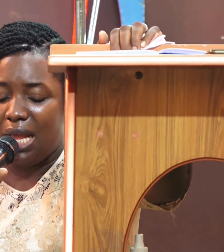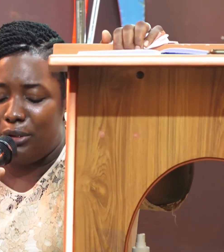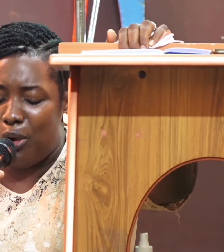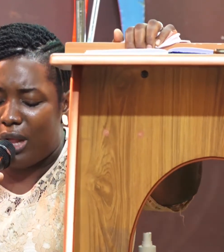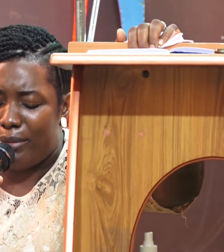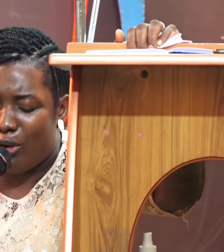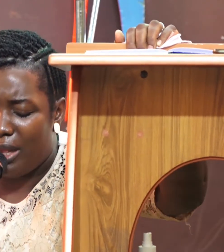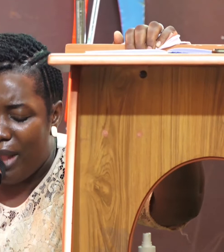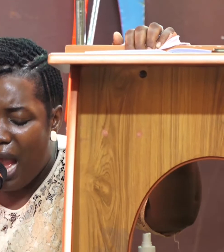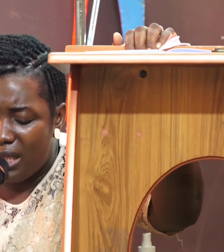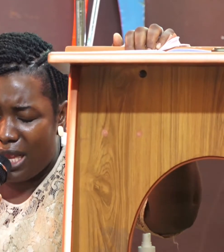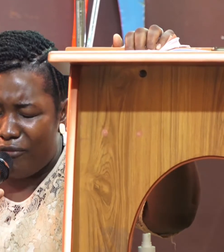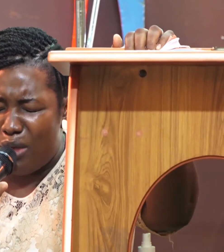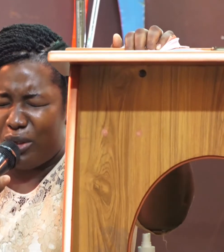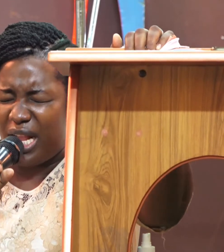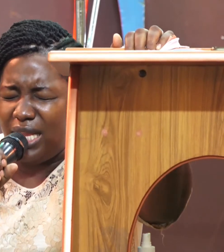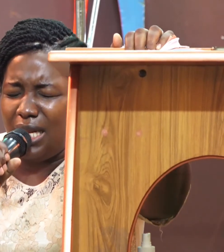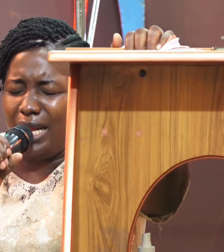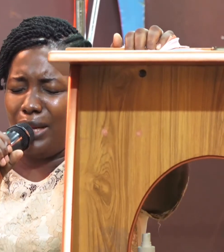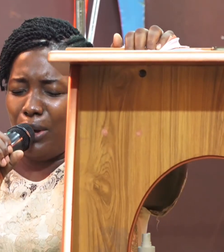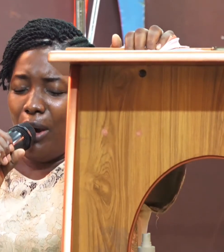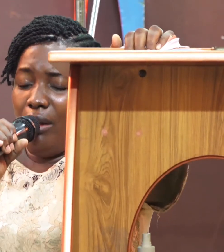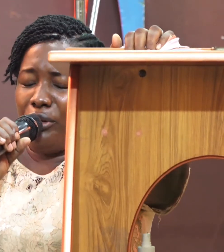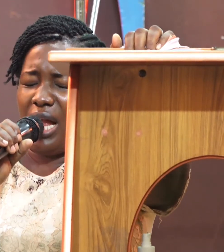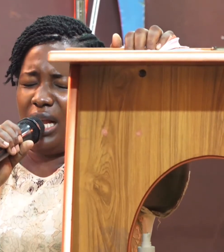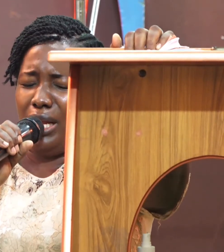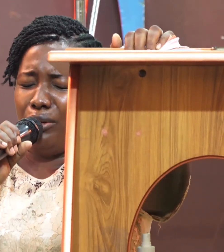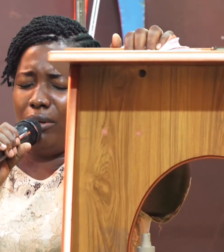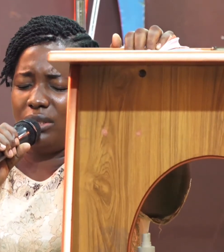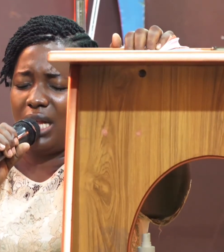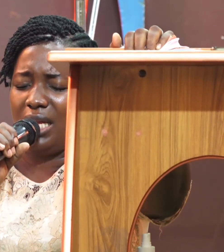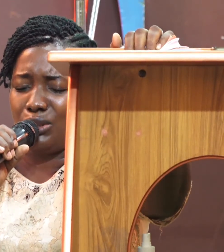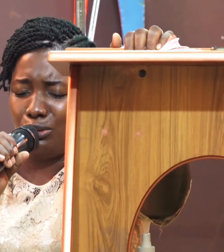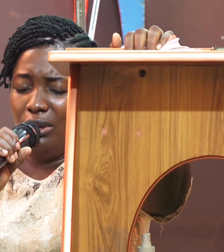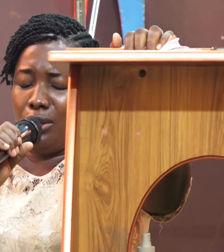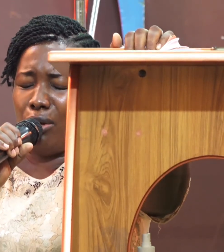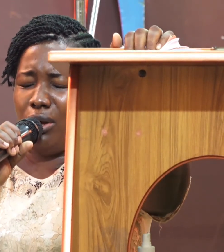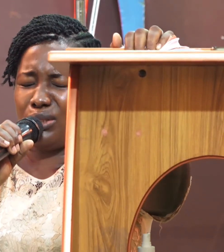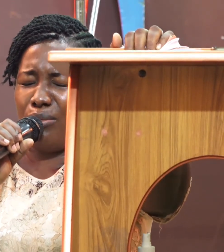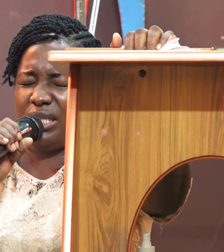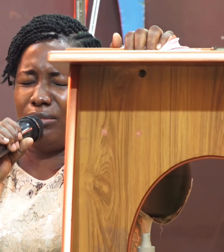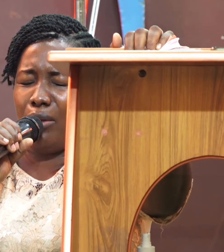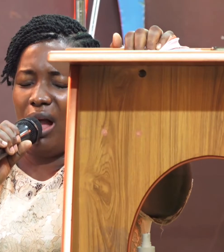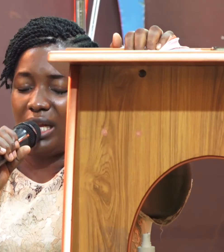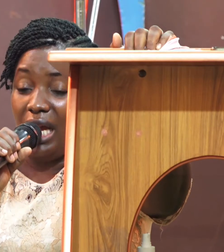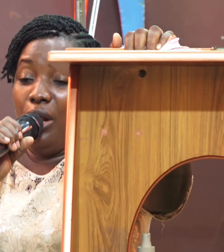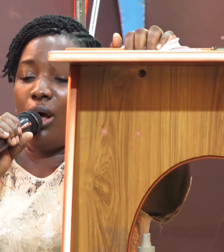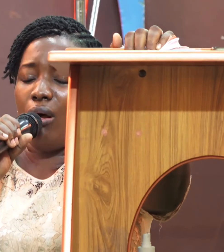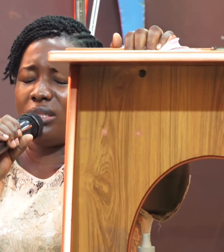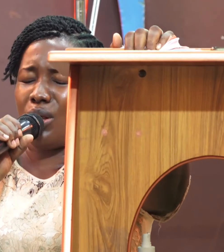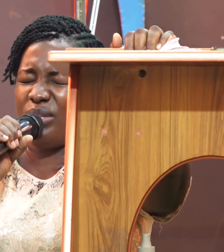kubiteesa nebiryoka bikolebwa kyenva nkwegayirira leero munnange nongosa yesu longosa omutima